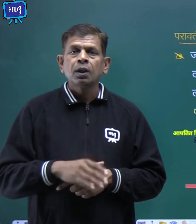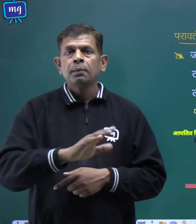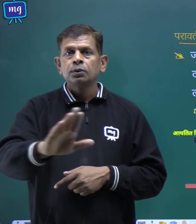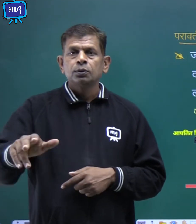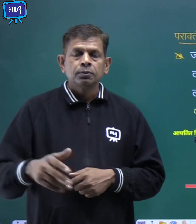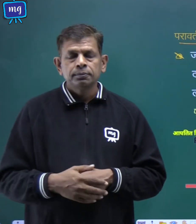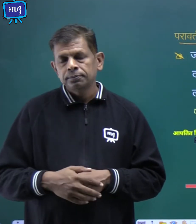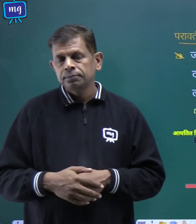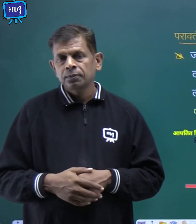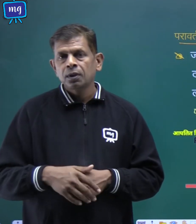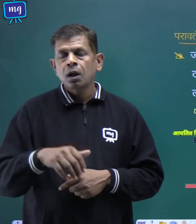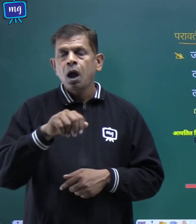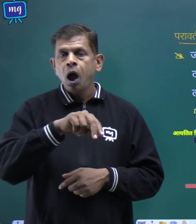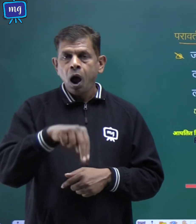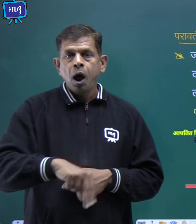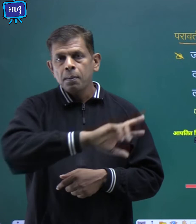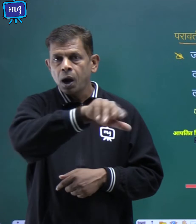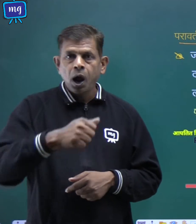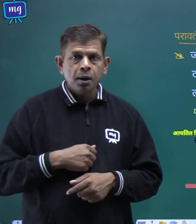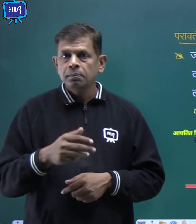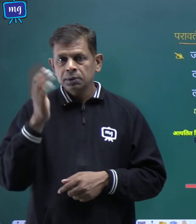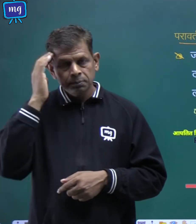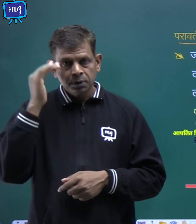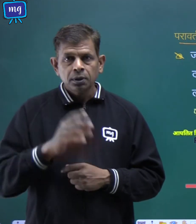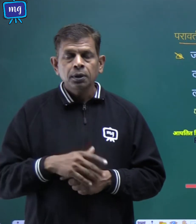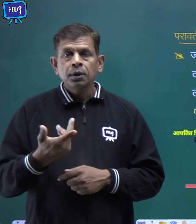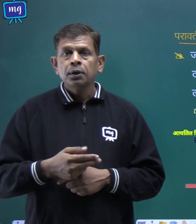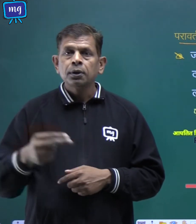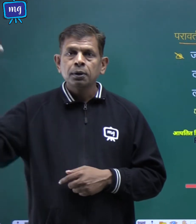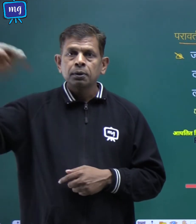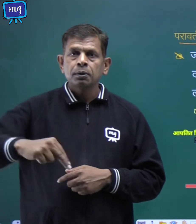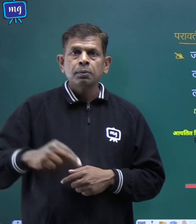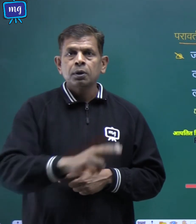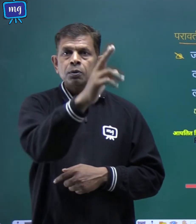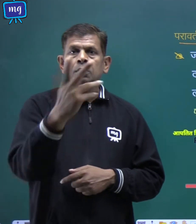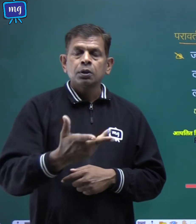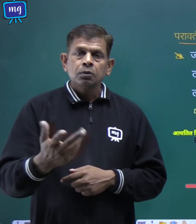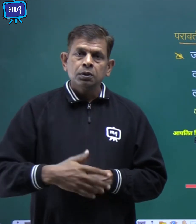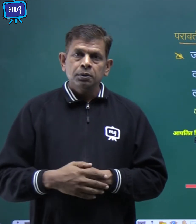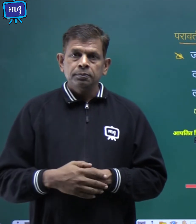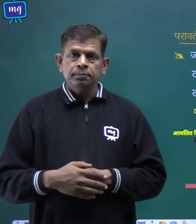बच्चों, अब हम समझेंगे कि परावर्तन क्या होता है।